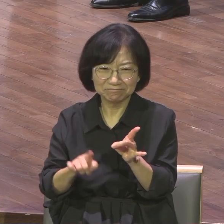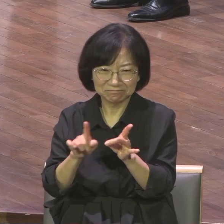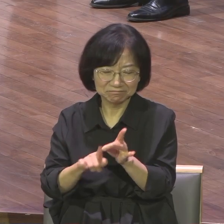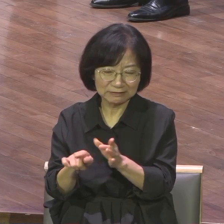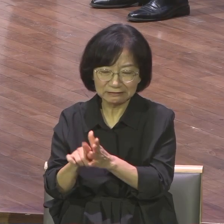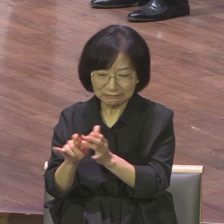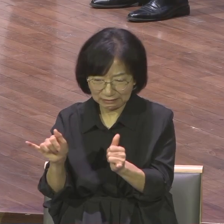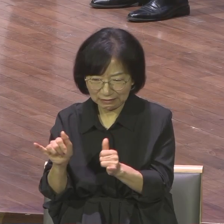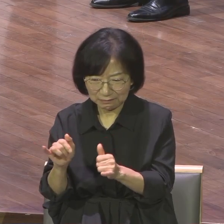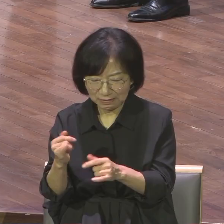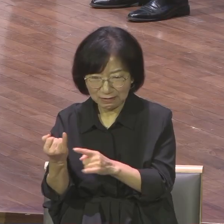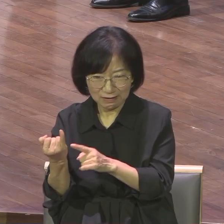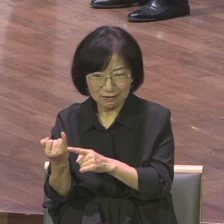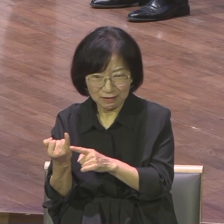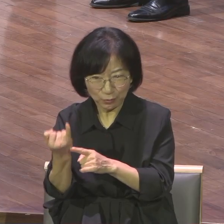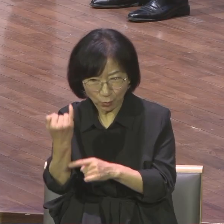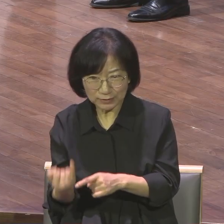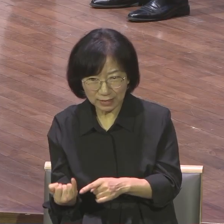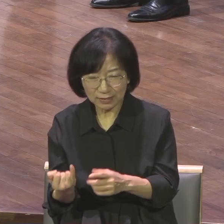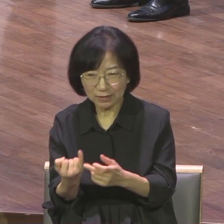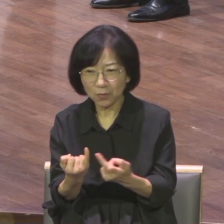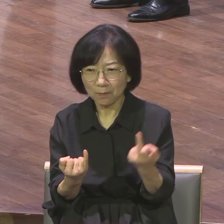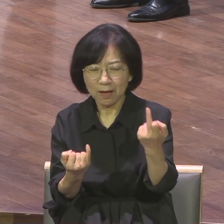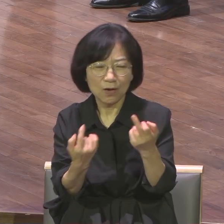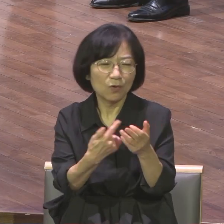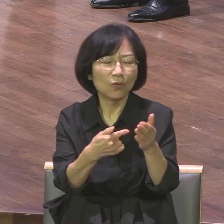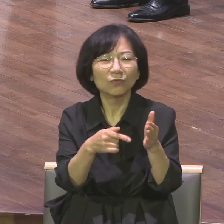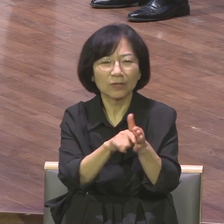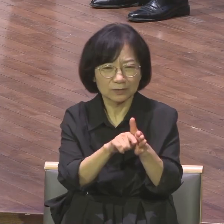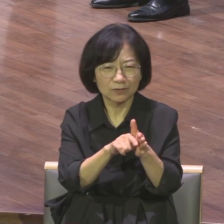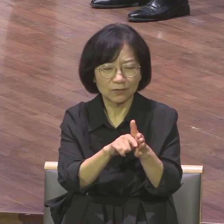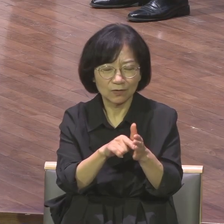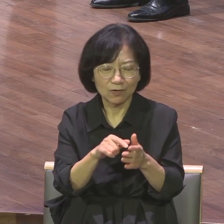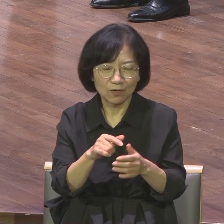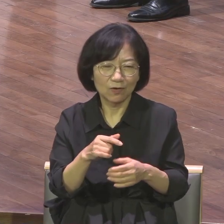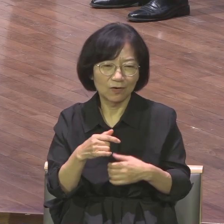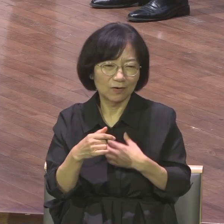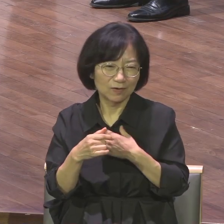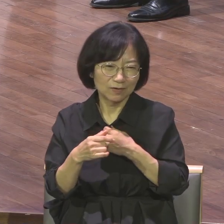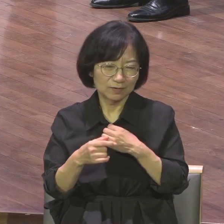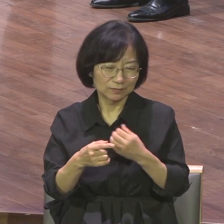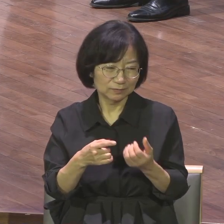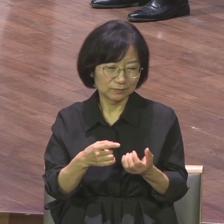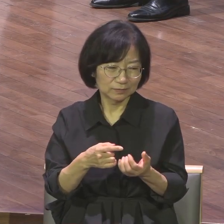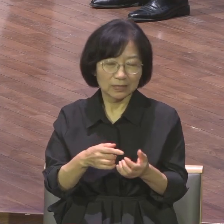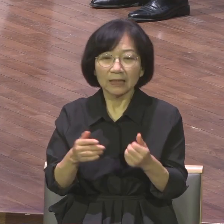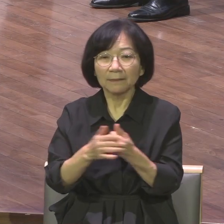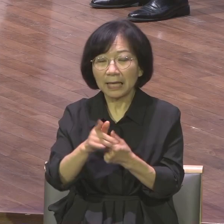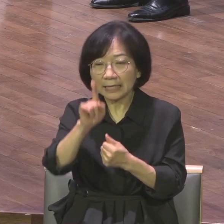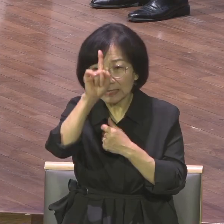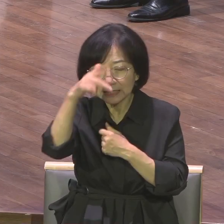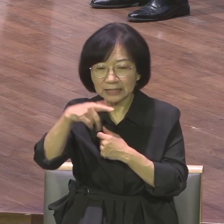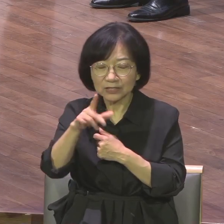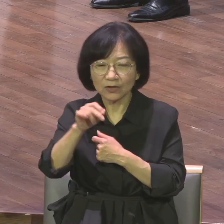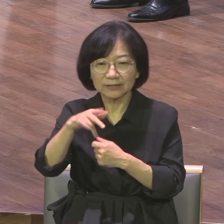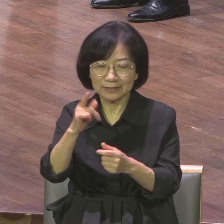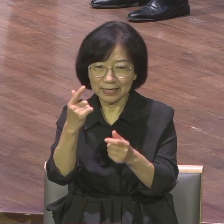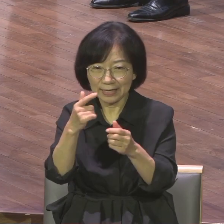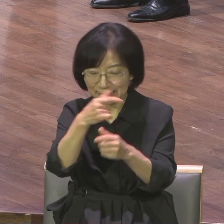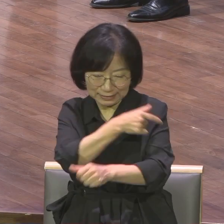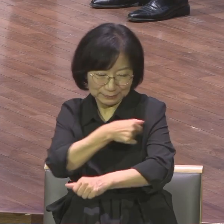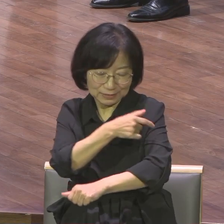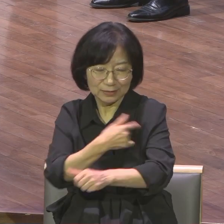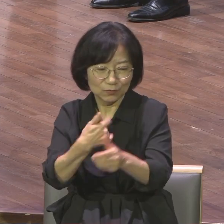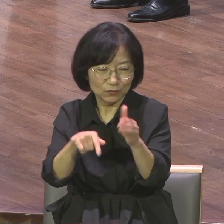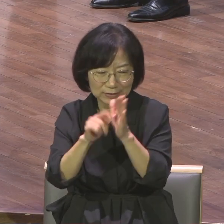일을 통해서 정말 좀 구원의 역사가 일어날 수 있도록 이정재 집사님을 위해서 기도해 주시기